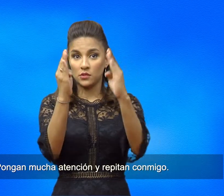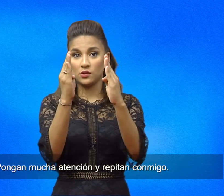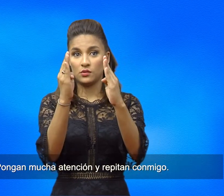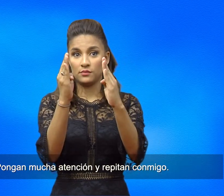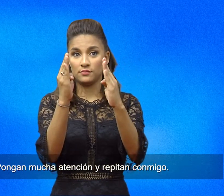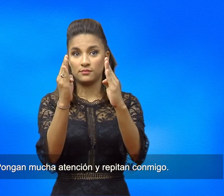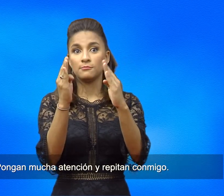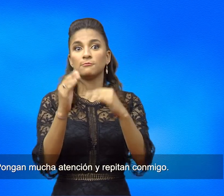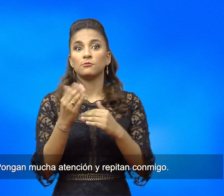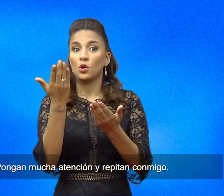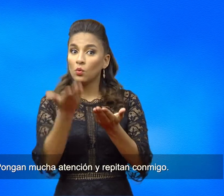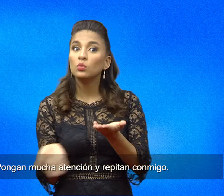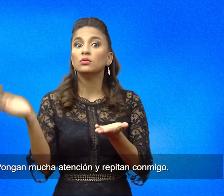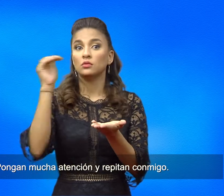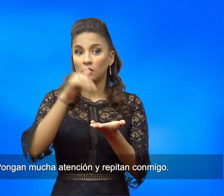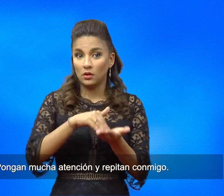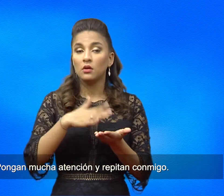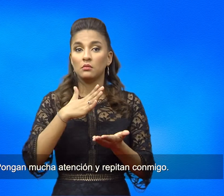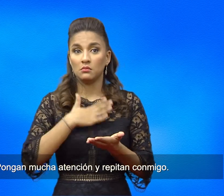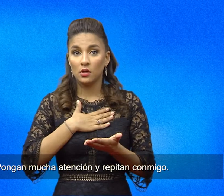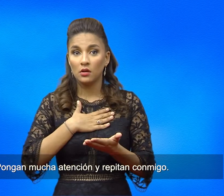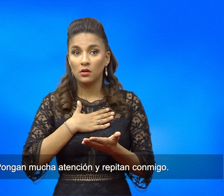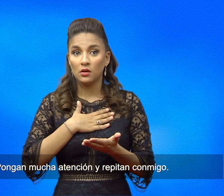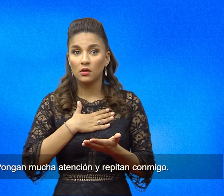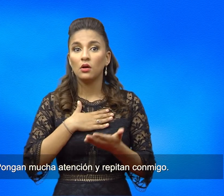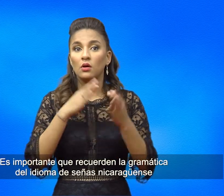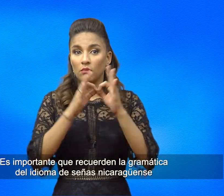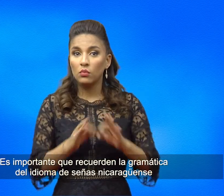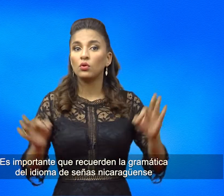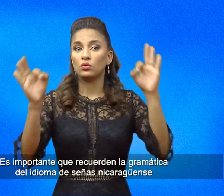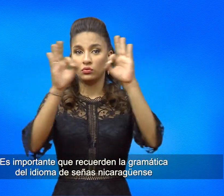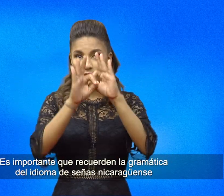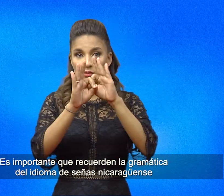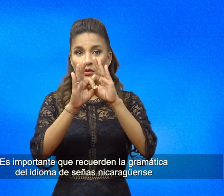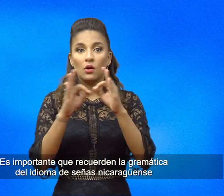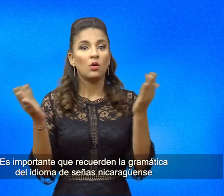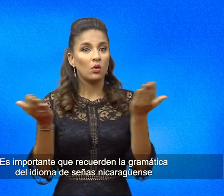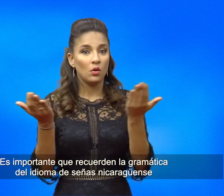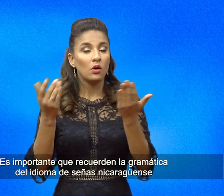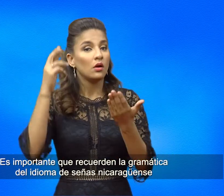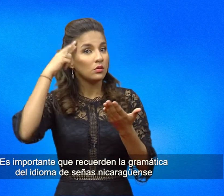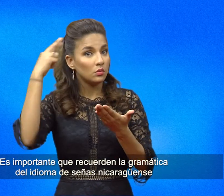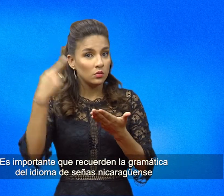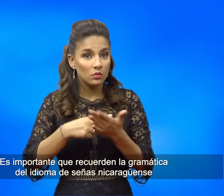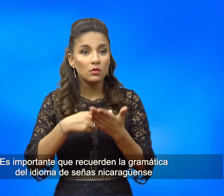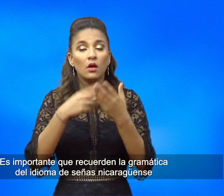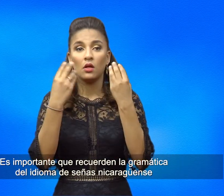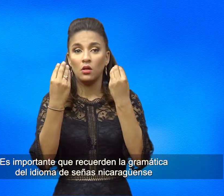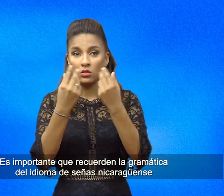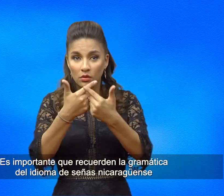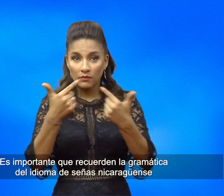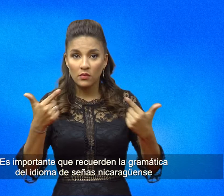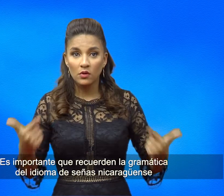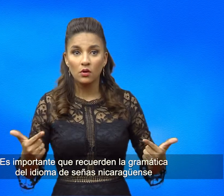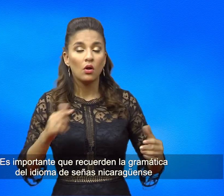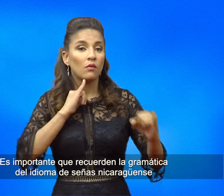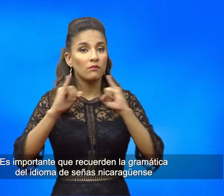y repitan conmigo y es importante que recuerden la gramática del idioma